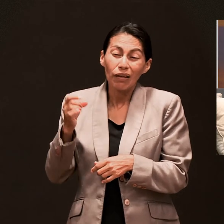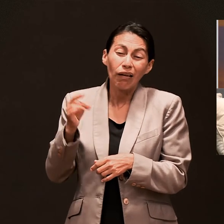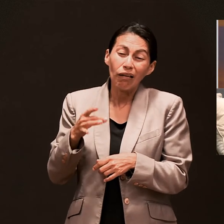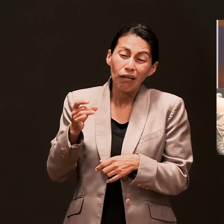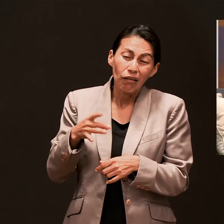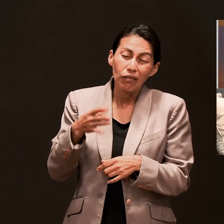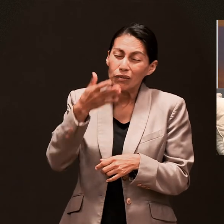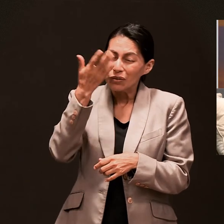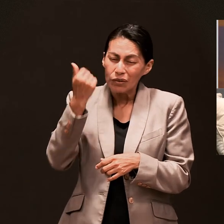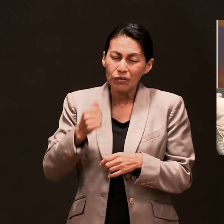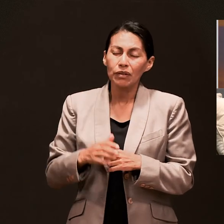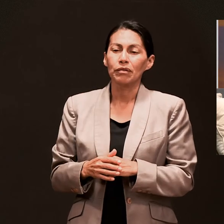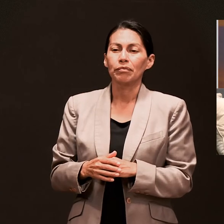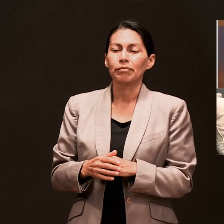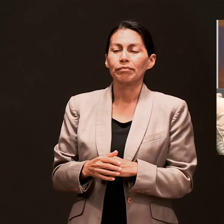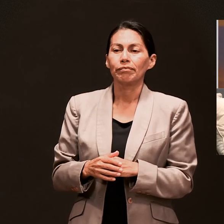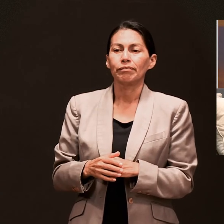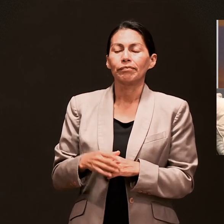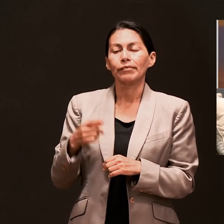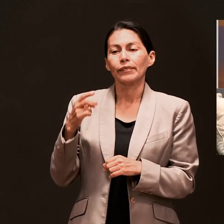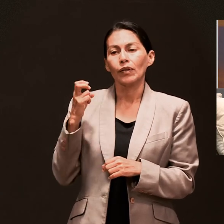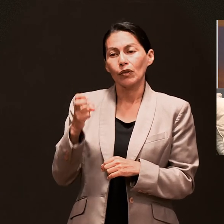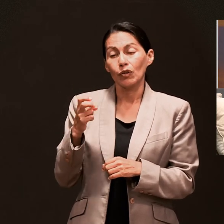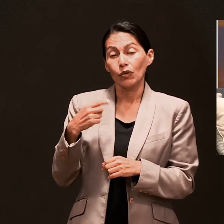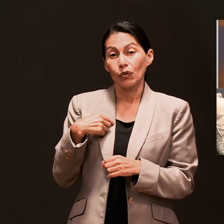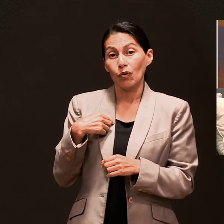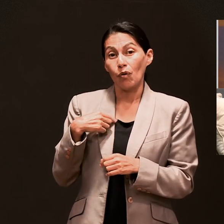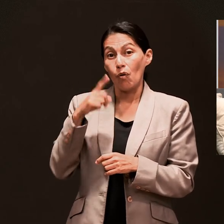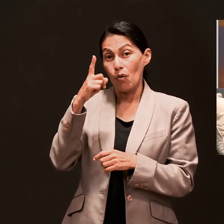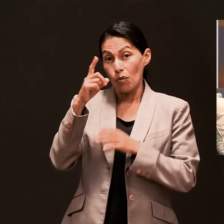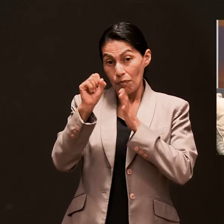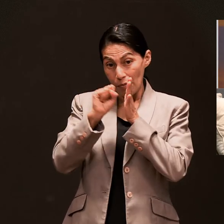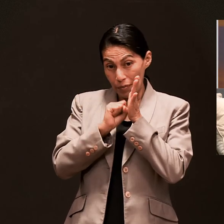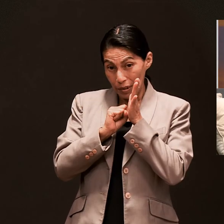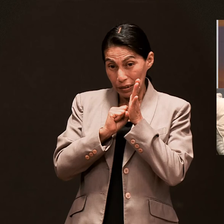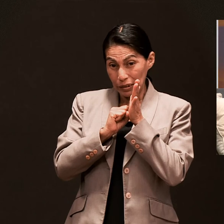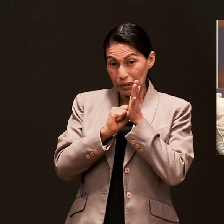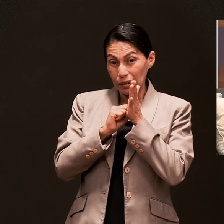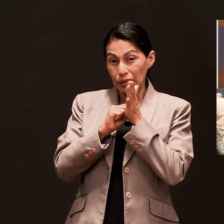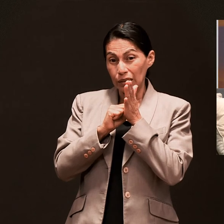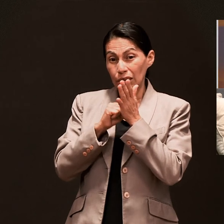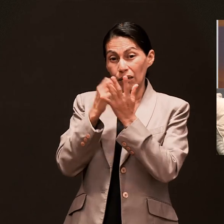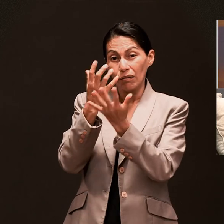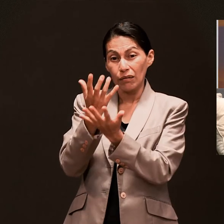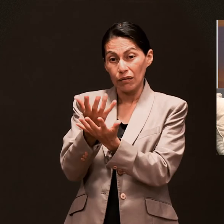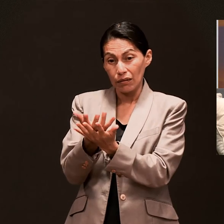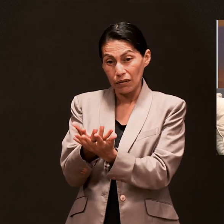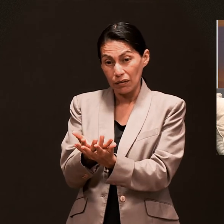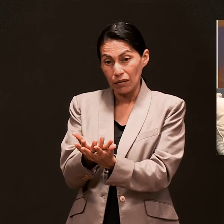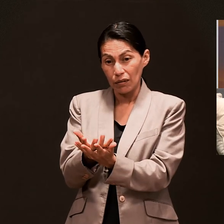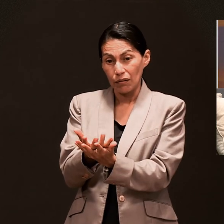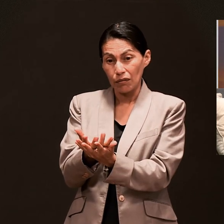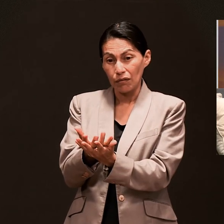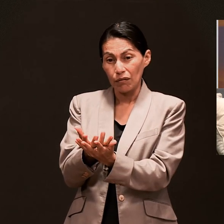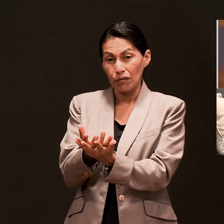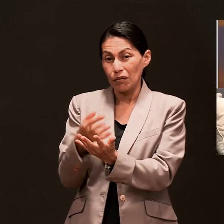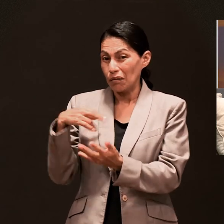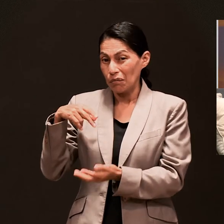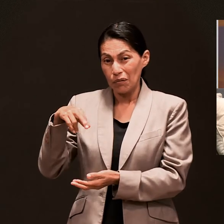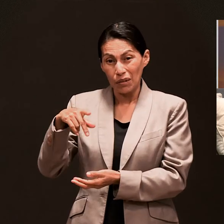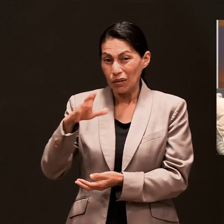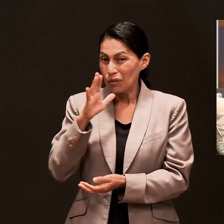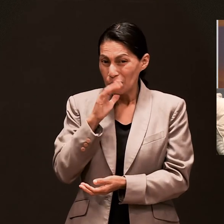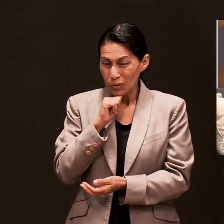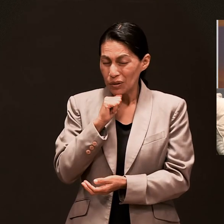Total que estuve este en cama como cerca de un mes sin